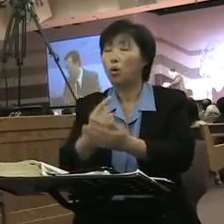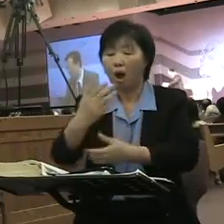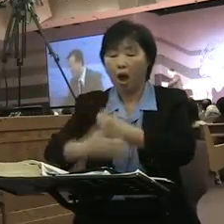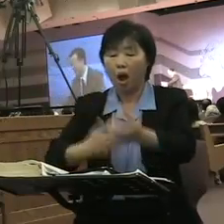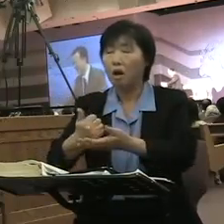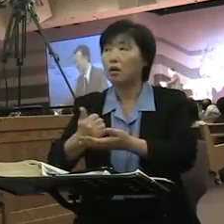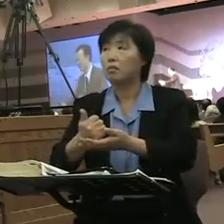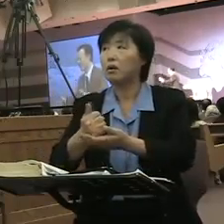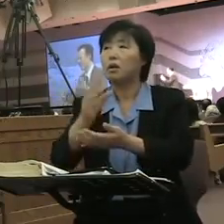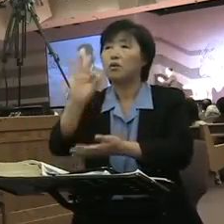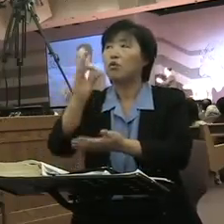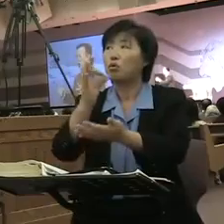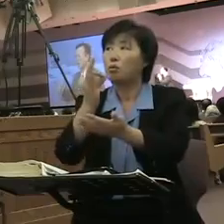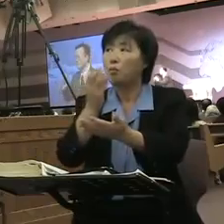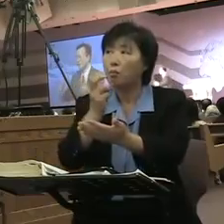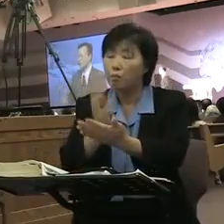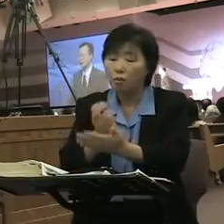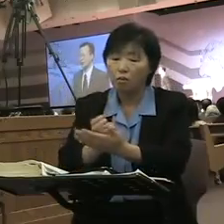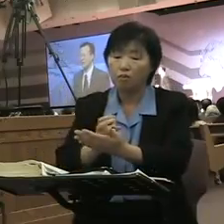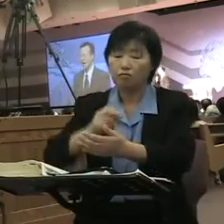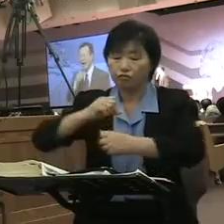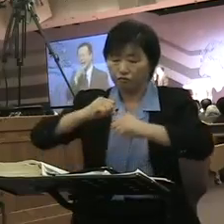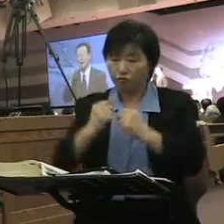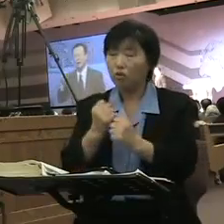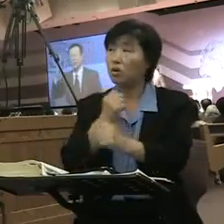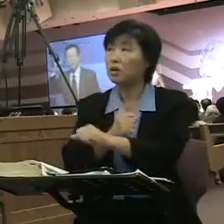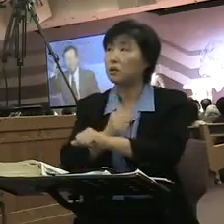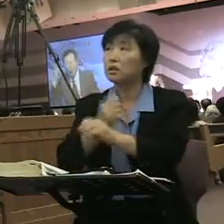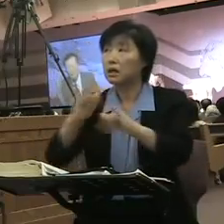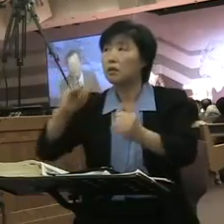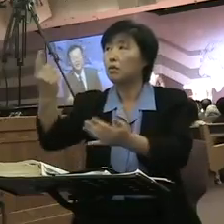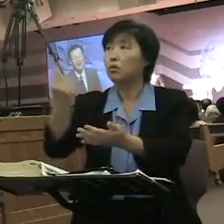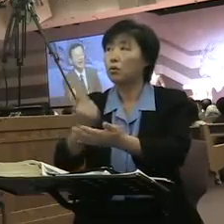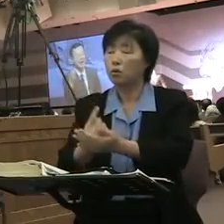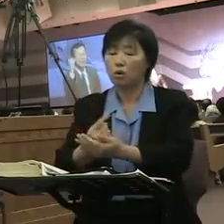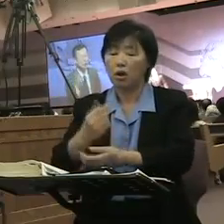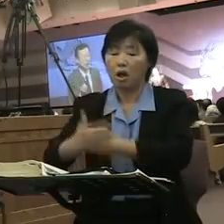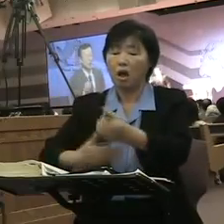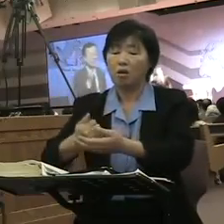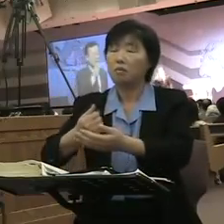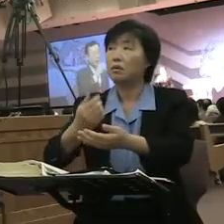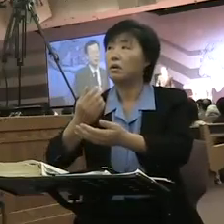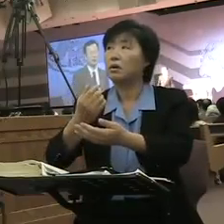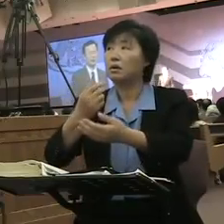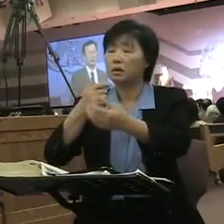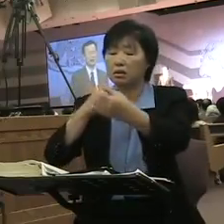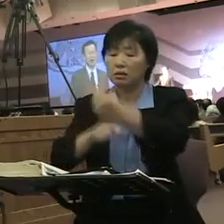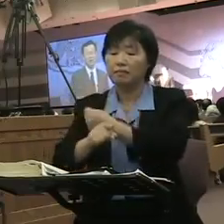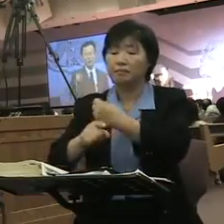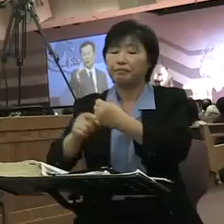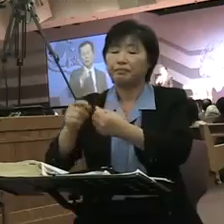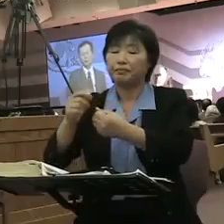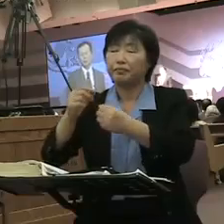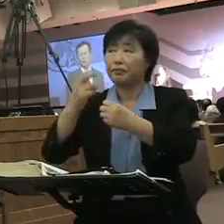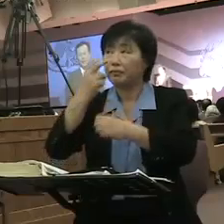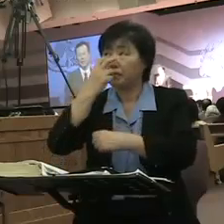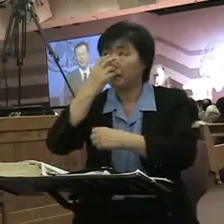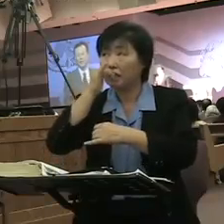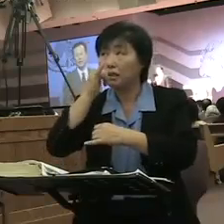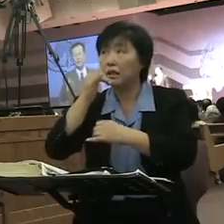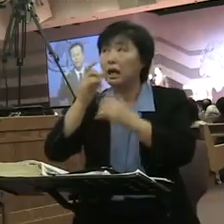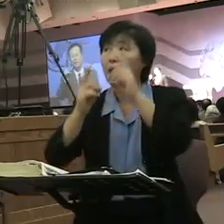율법을 퍼펙트하게 순종하는 분이 오셨어요. 하나님의 뜻을 퍼펙트하게 지키는 분이 오셨어요. 한 분이